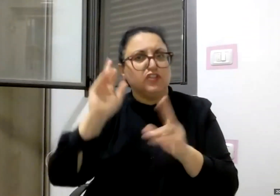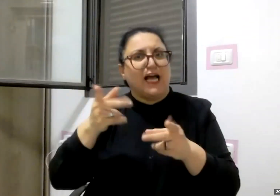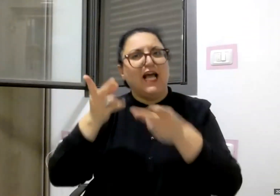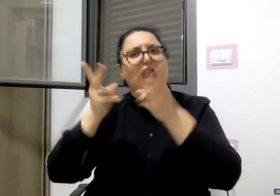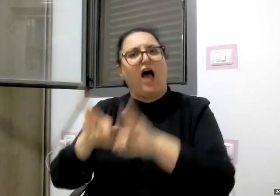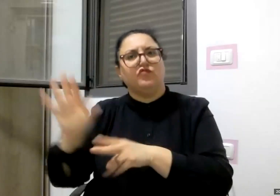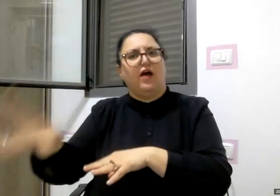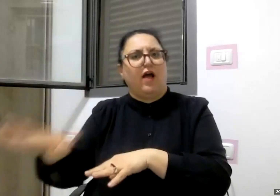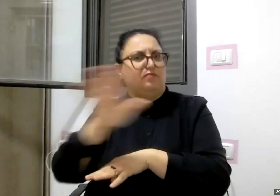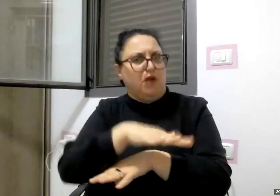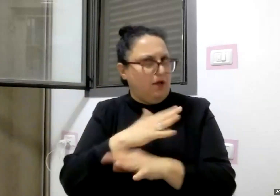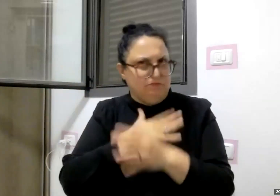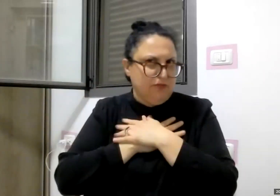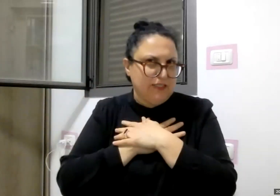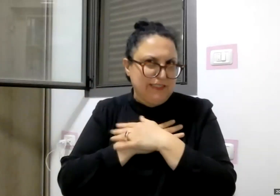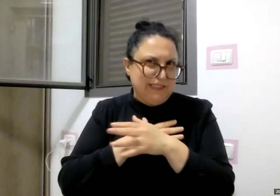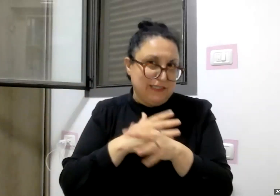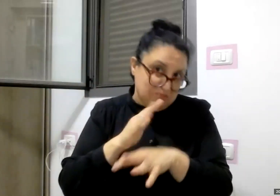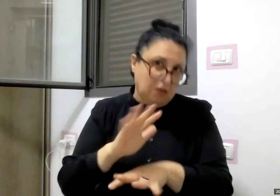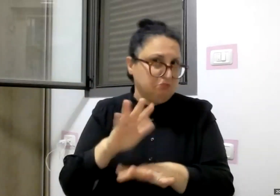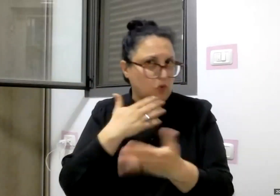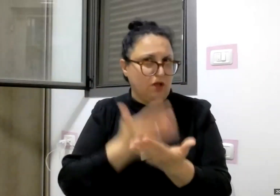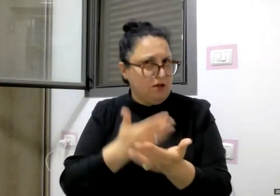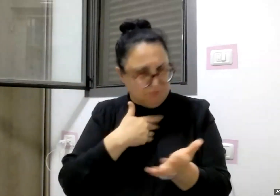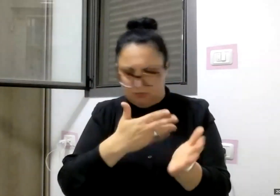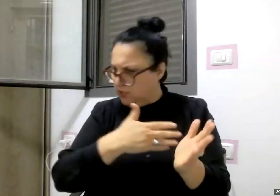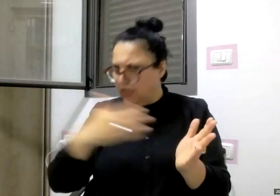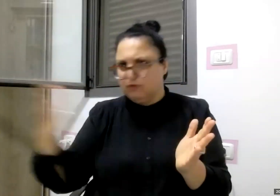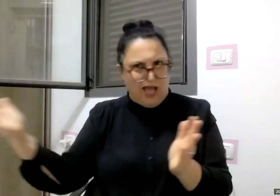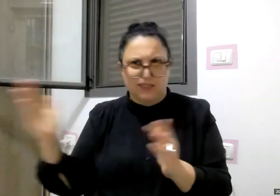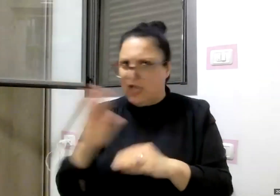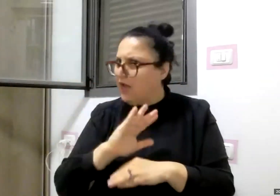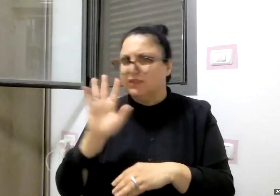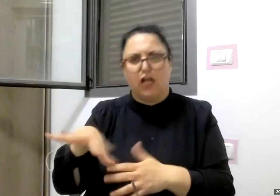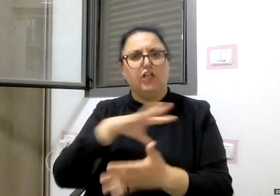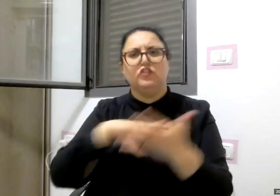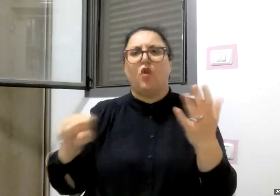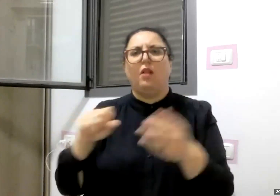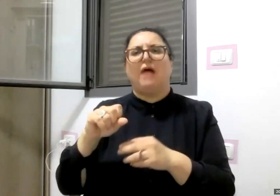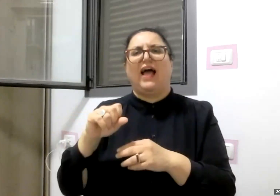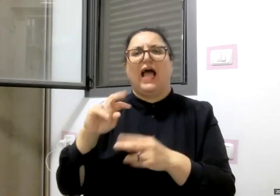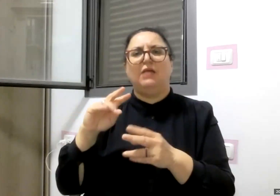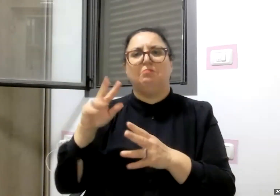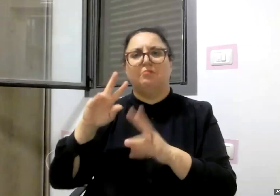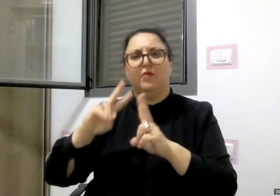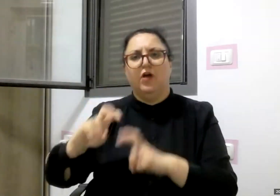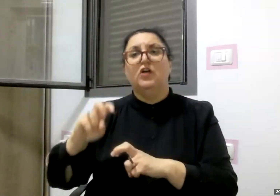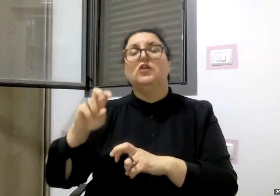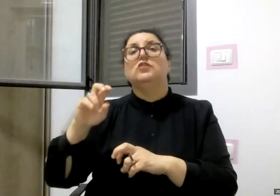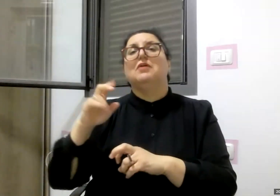שותפה לדעה שצריך לאפשר גם וגם מבחינתי אני מודה כן אני רדיקלית בעניין הזה צריך לשלול